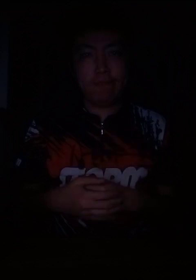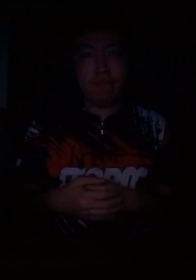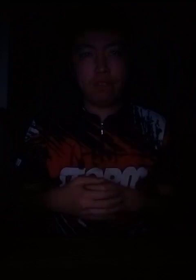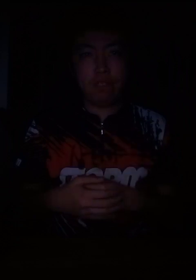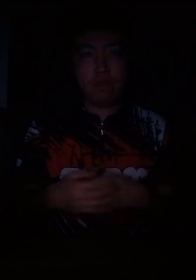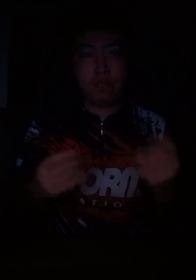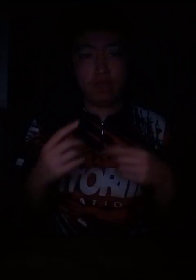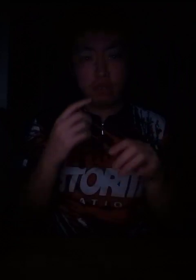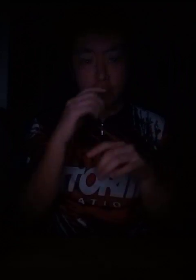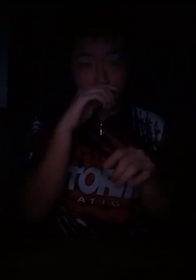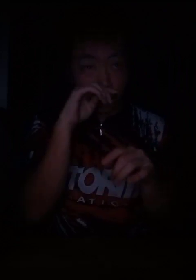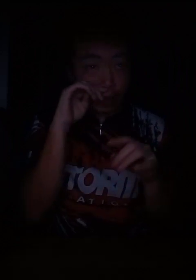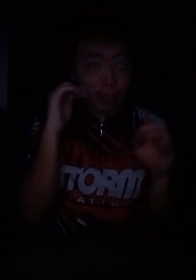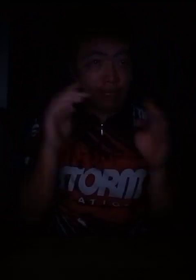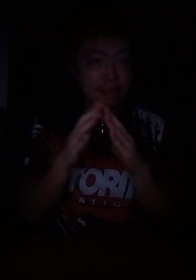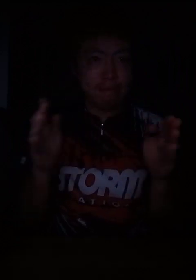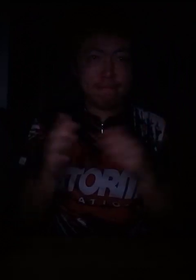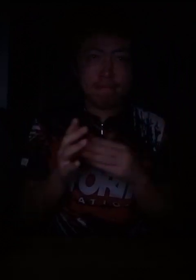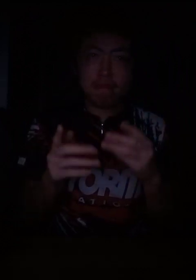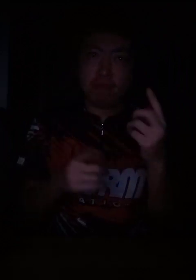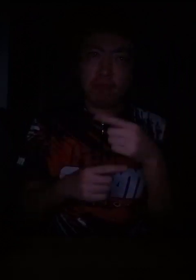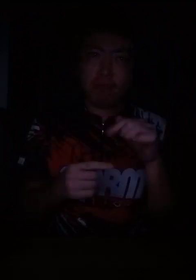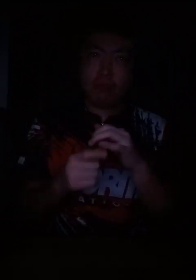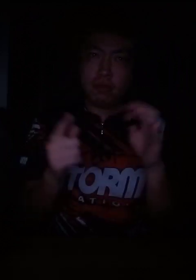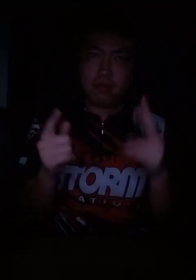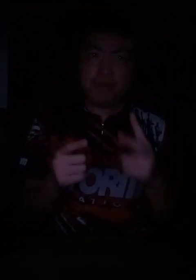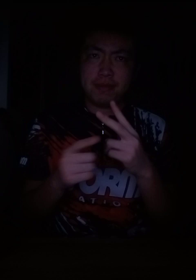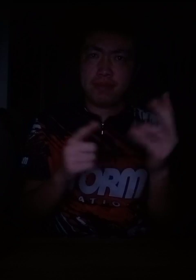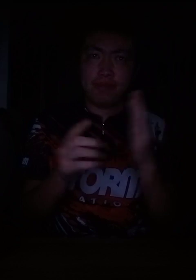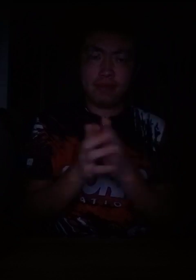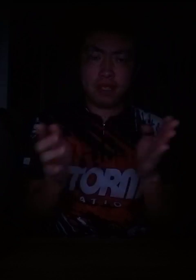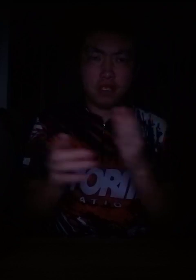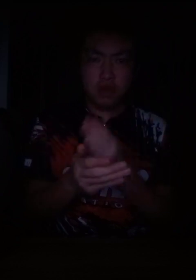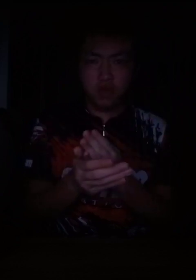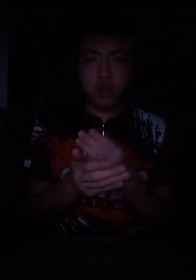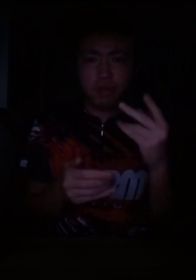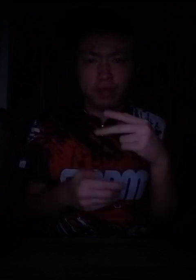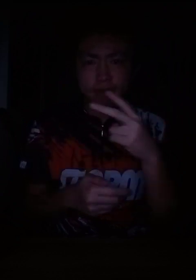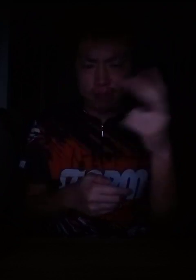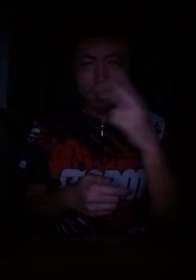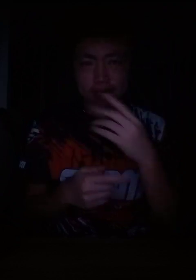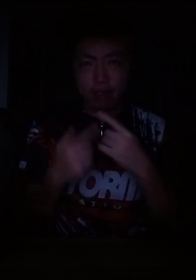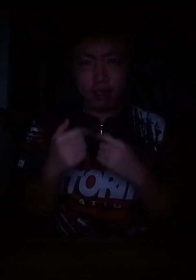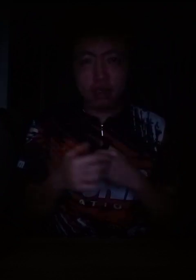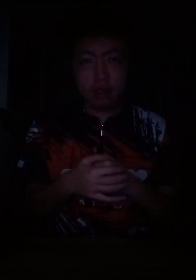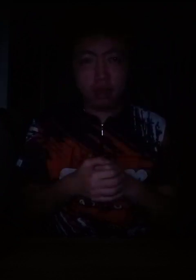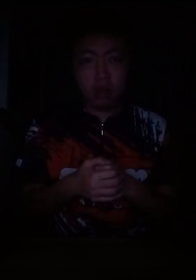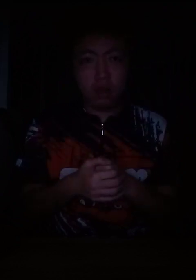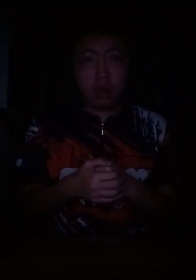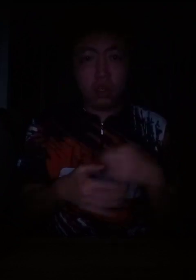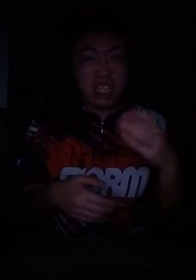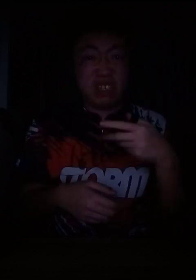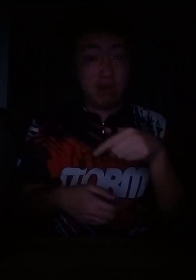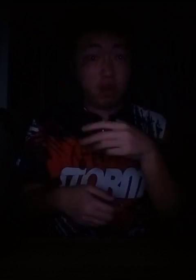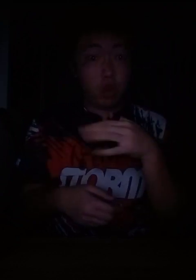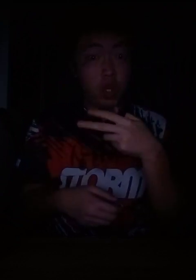JTBC 측에 관련 설명을 요청했지만 2차 입장문으로 대신한다는 답변을 받았습니다. 김 씨가 손 사장에게